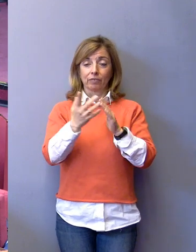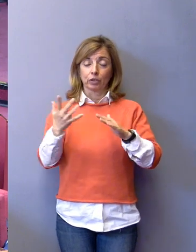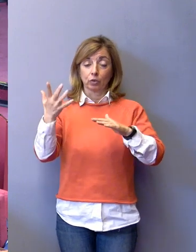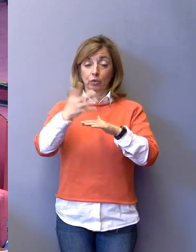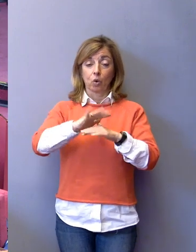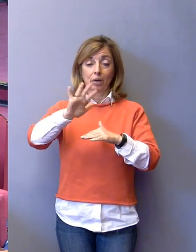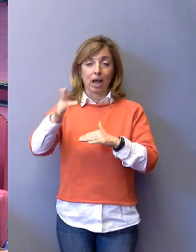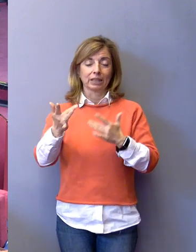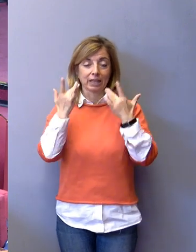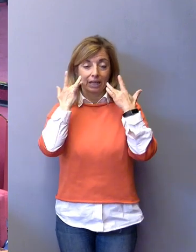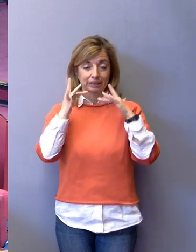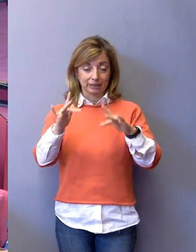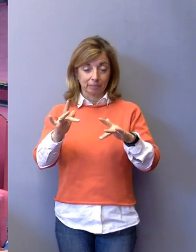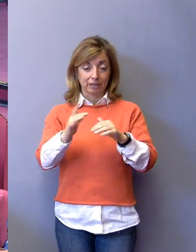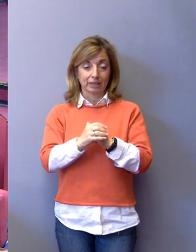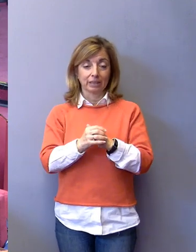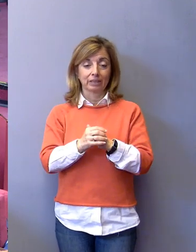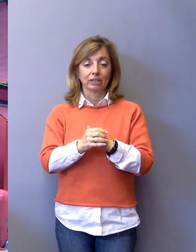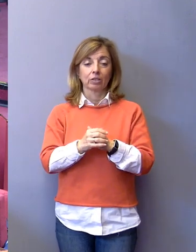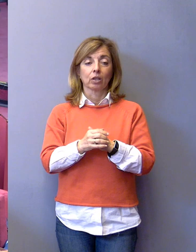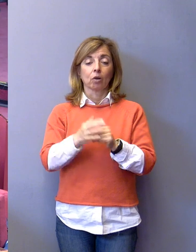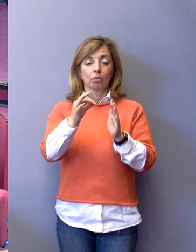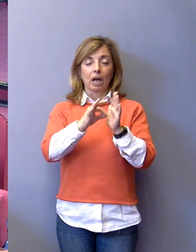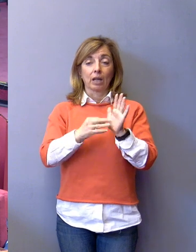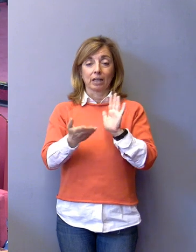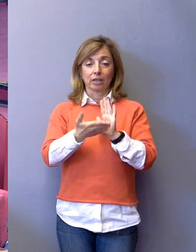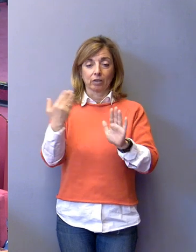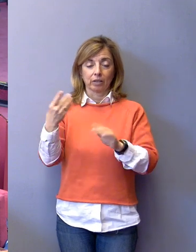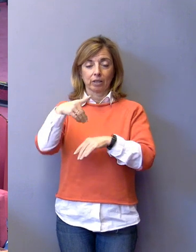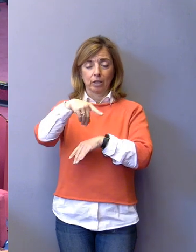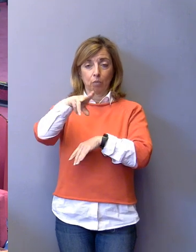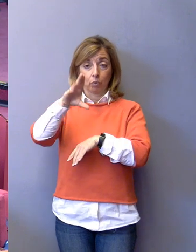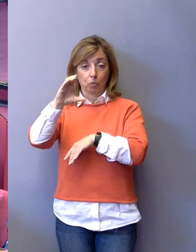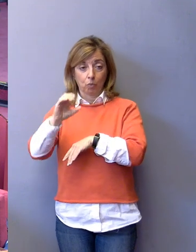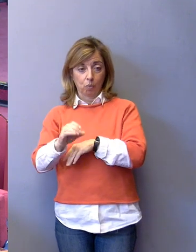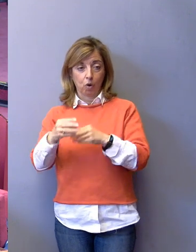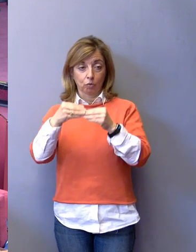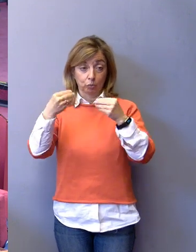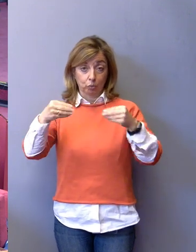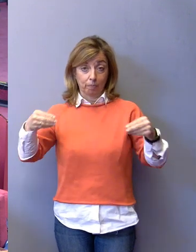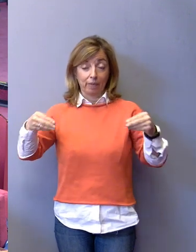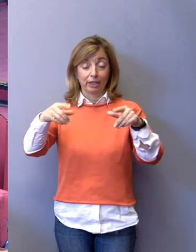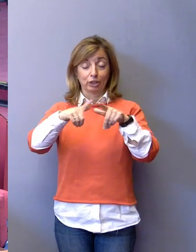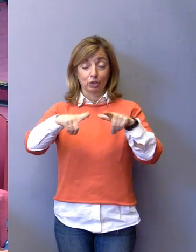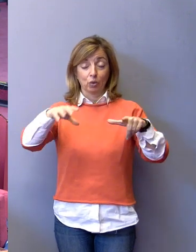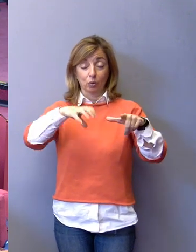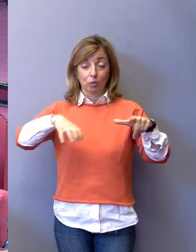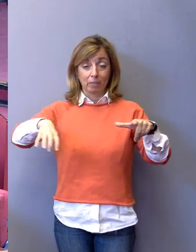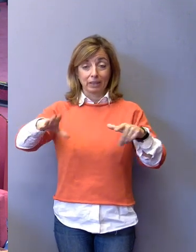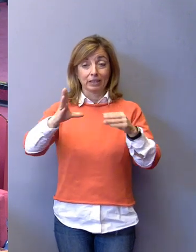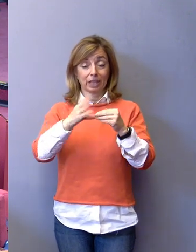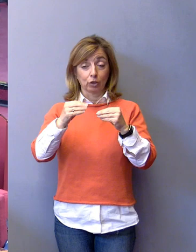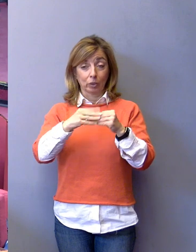semplificazione e la De regolamentazione riguarda i puo strumenti urbanistici attuativi del puc in particolari